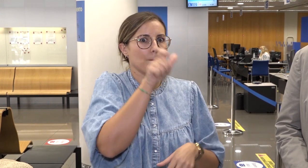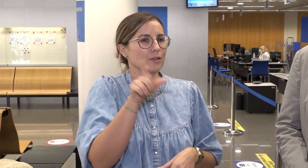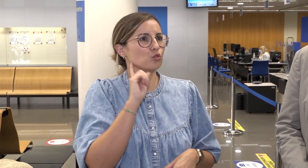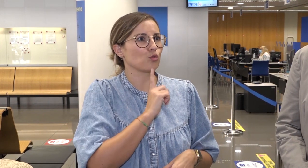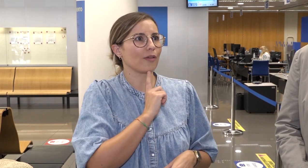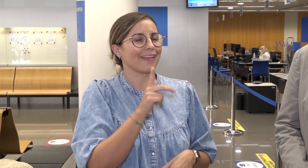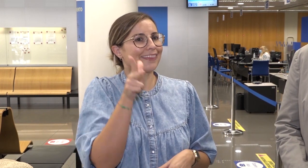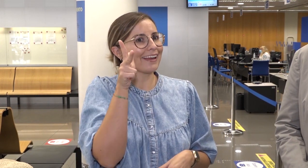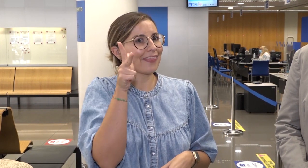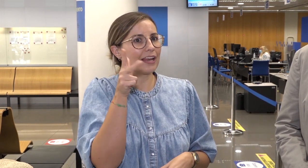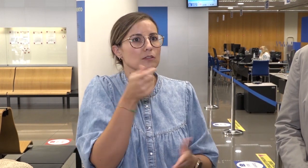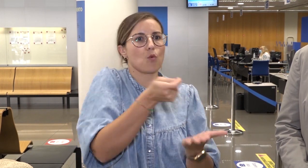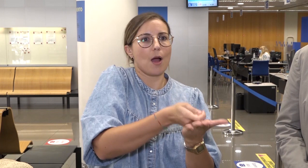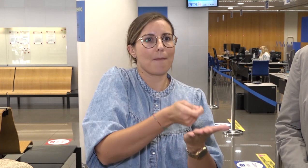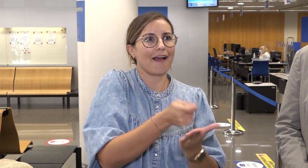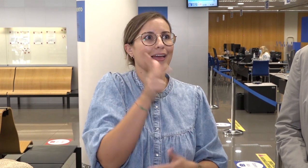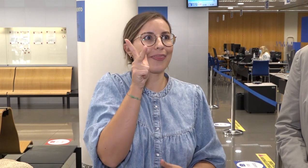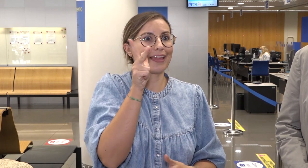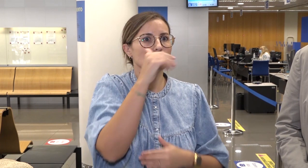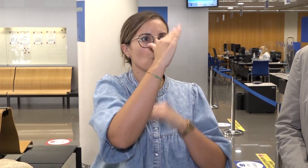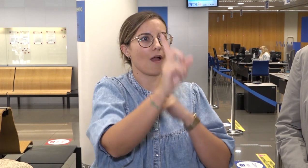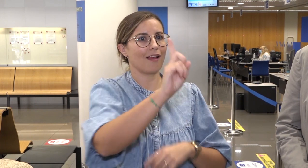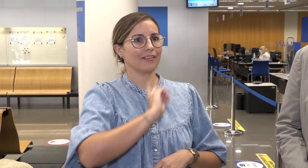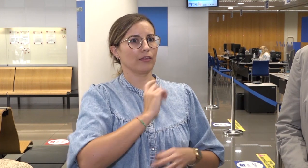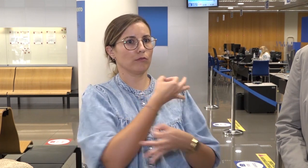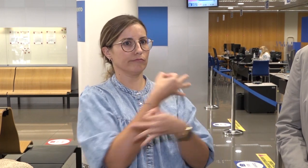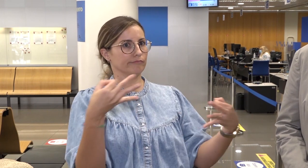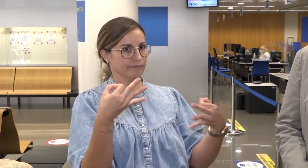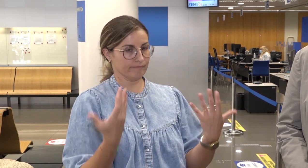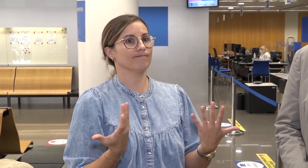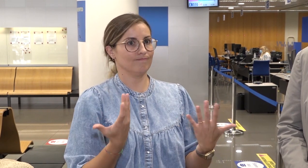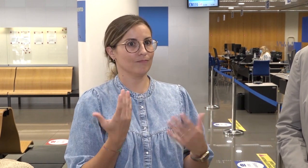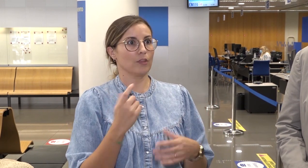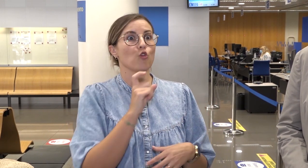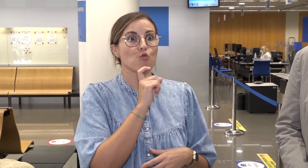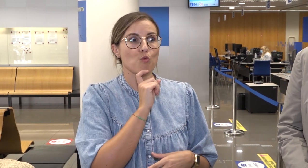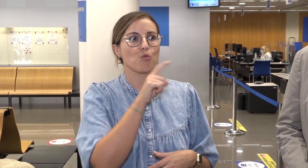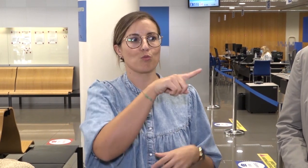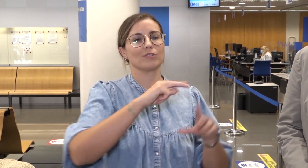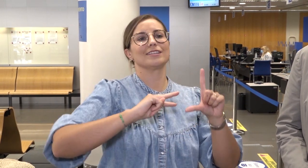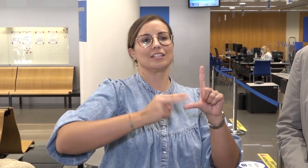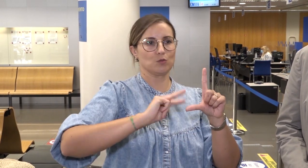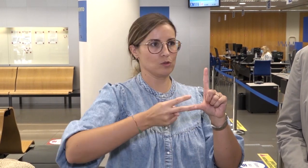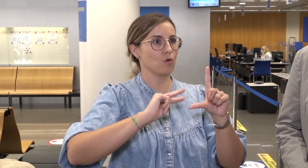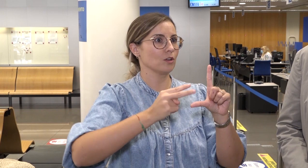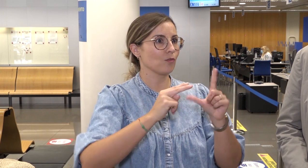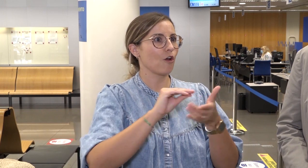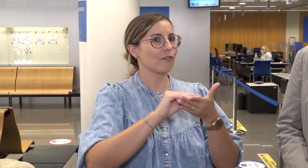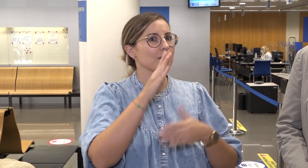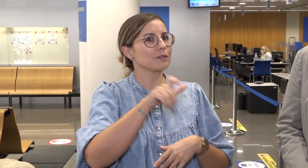una oficina de SUMA y al final las personas sordas tenemos unos derechos de poder acceder a estos servicios en igualdad de condiciones que